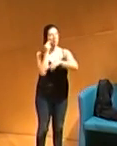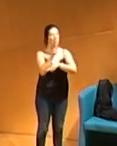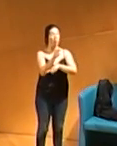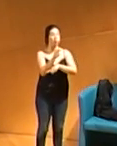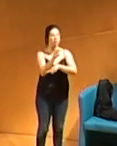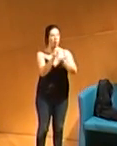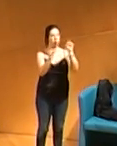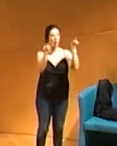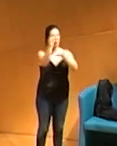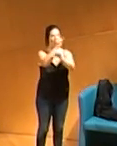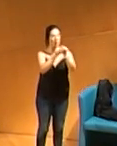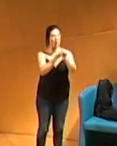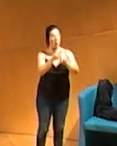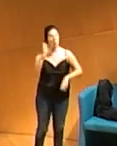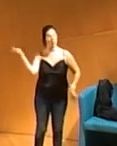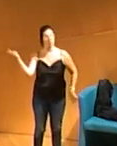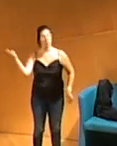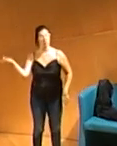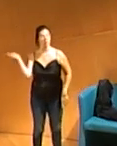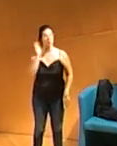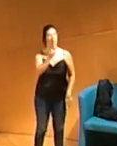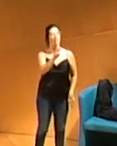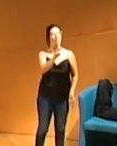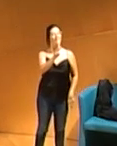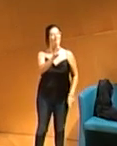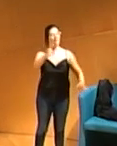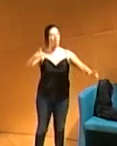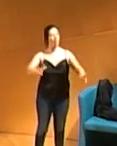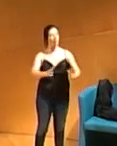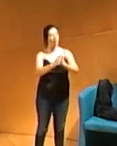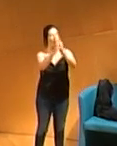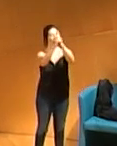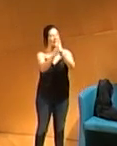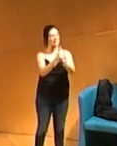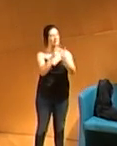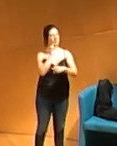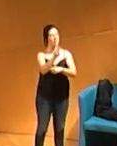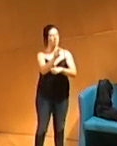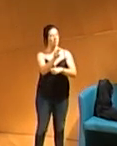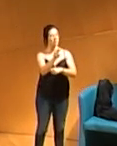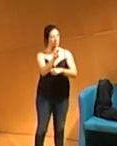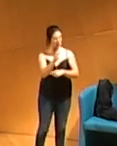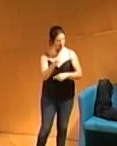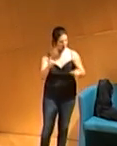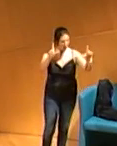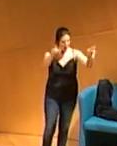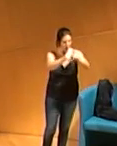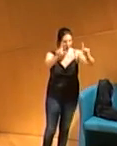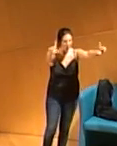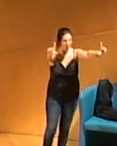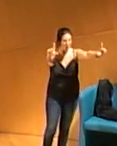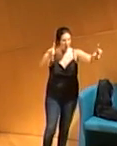personnes verront une cathédrale sur le même tableau. Et moi, je me dis, c'est la même chose pour nos enfants. C'est-à-dire